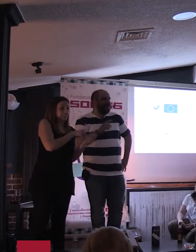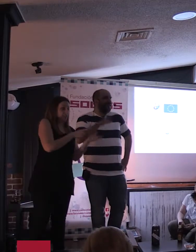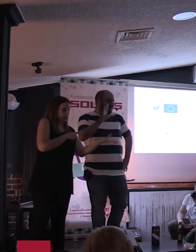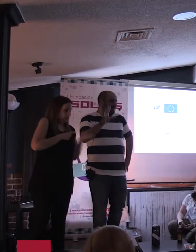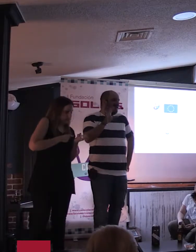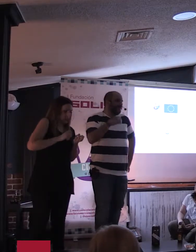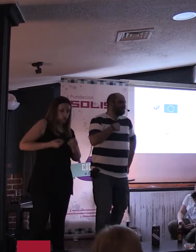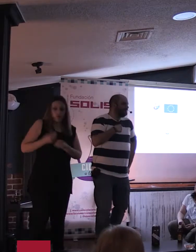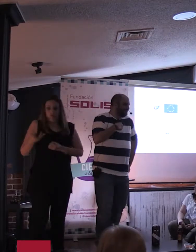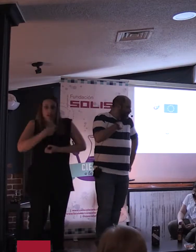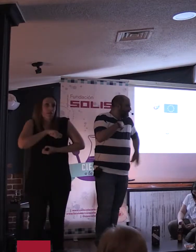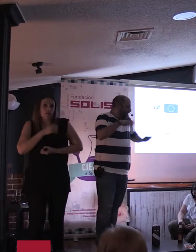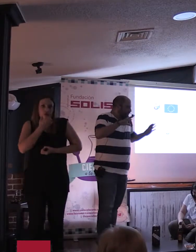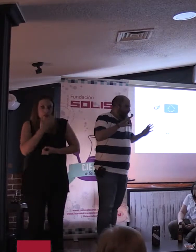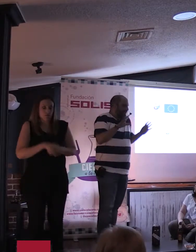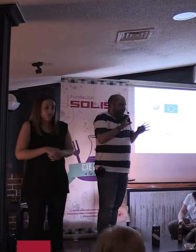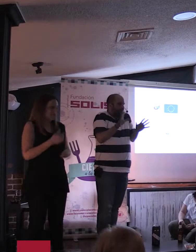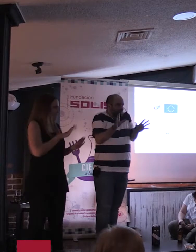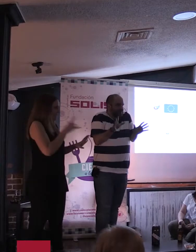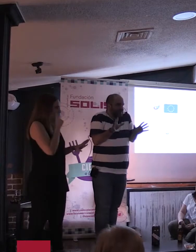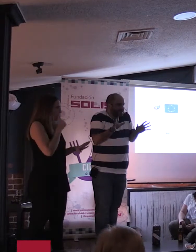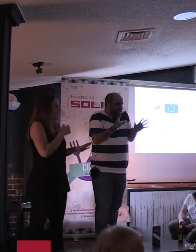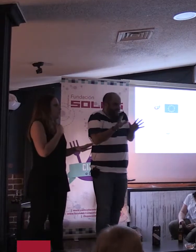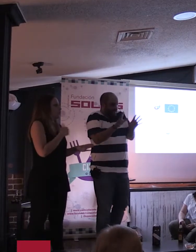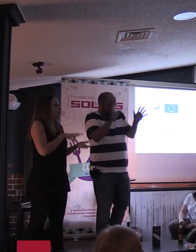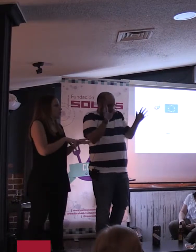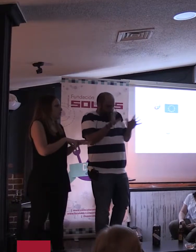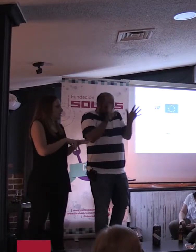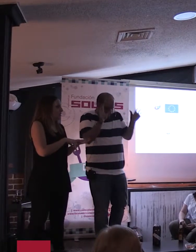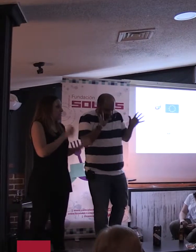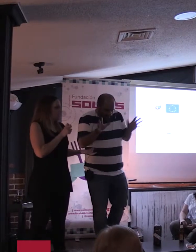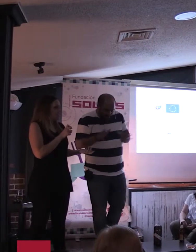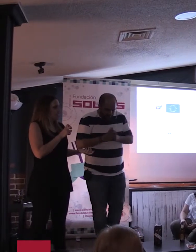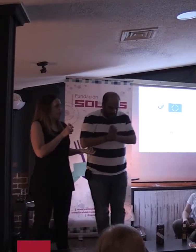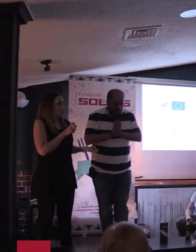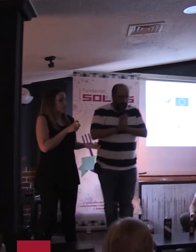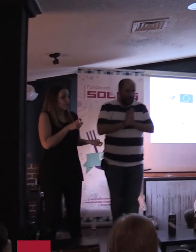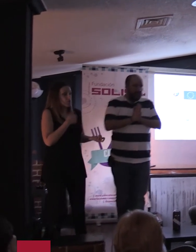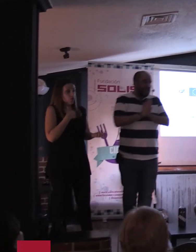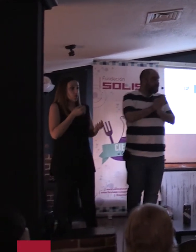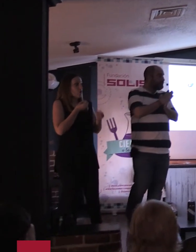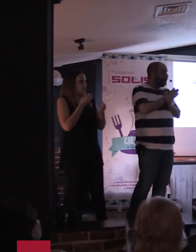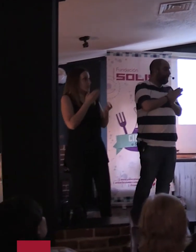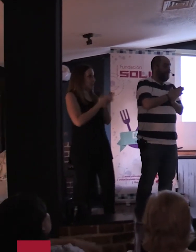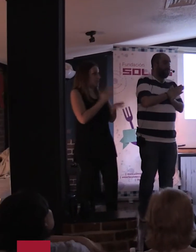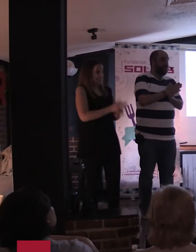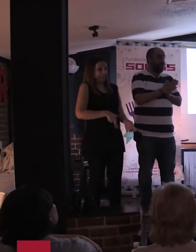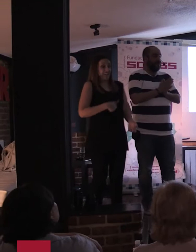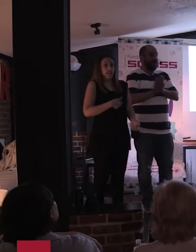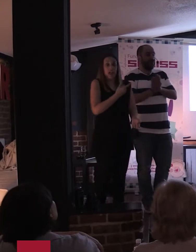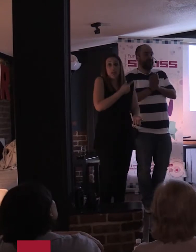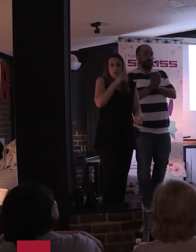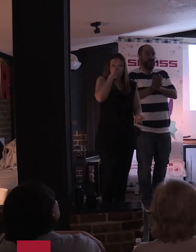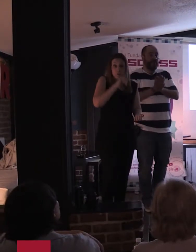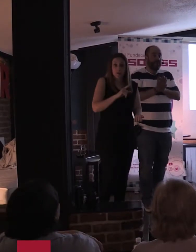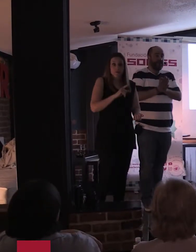cosa. Soy físico, o sea que lo que voy a contar es la parte más genérica del problema. Eso nos preocupaba, porque